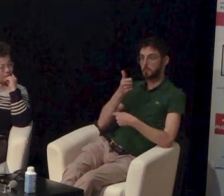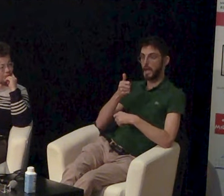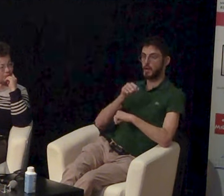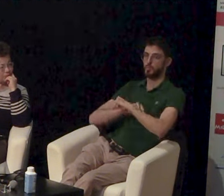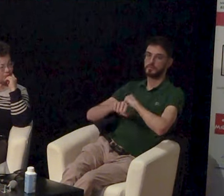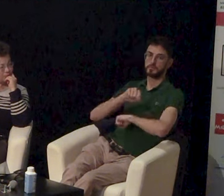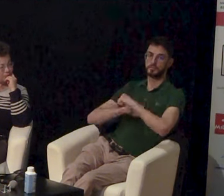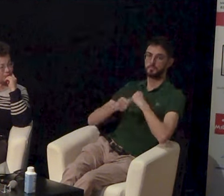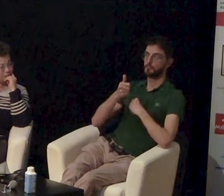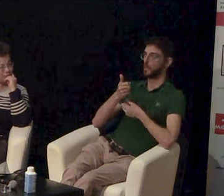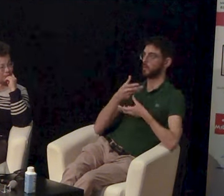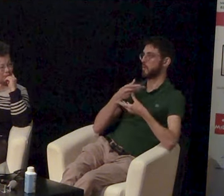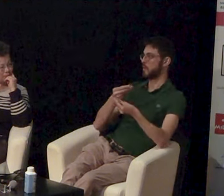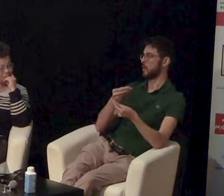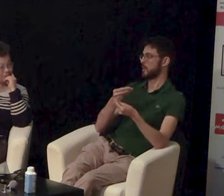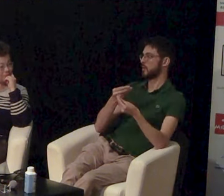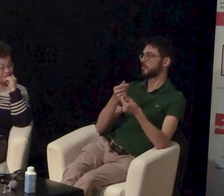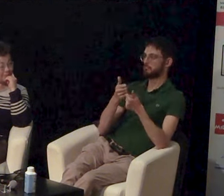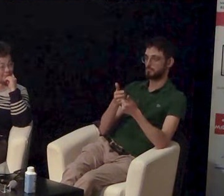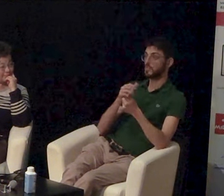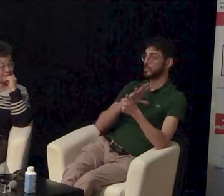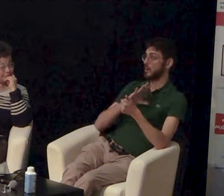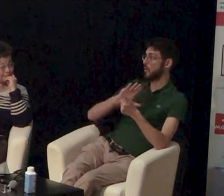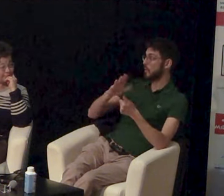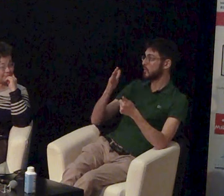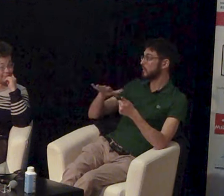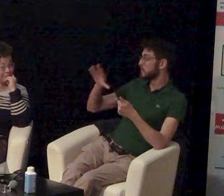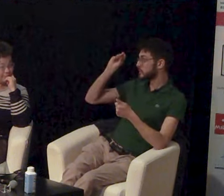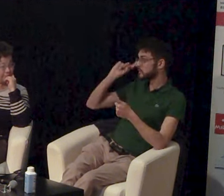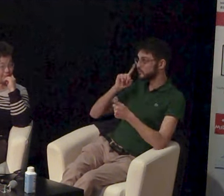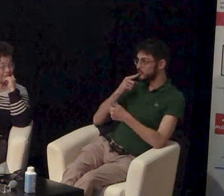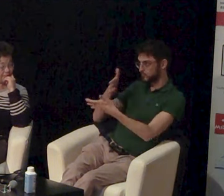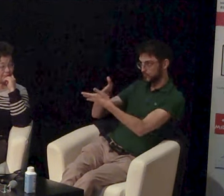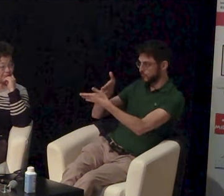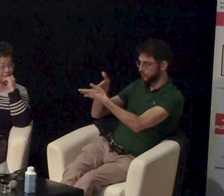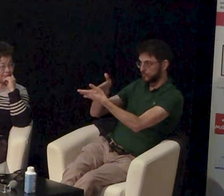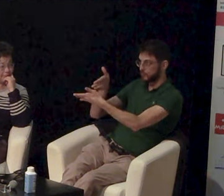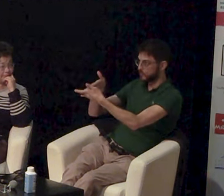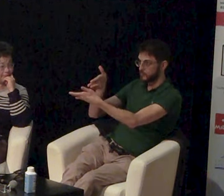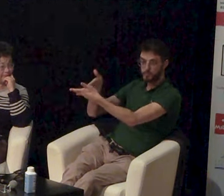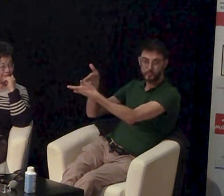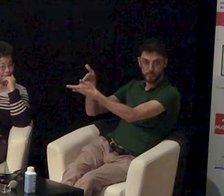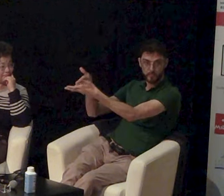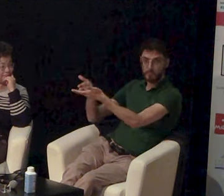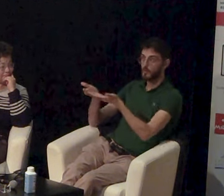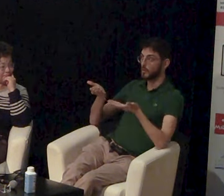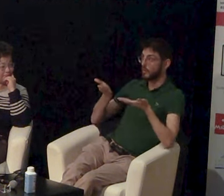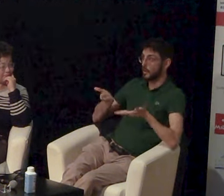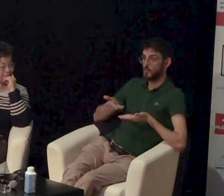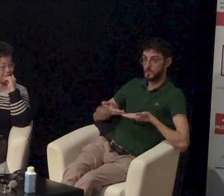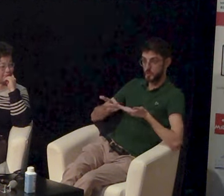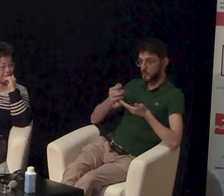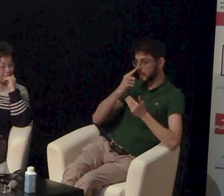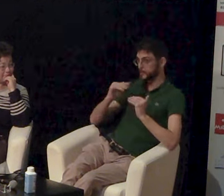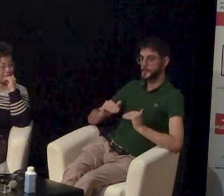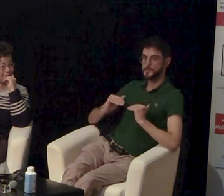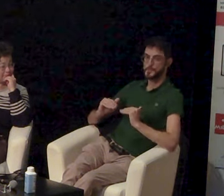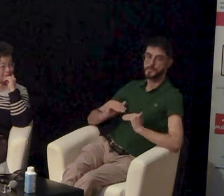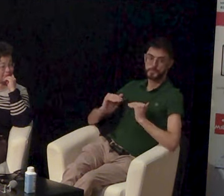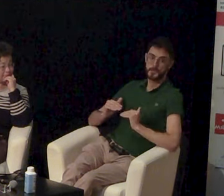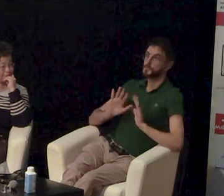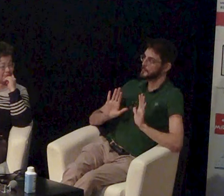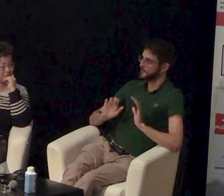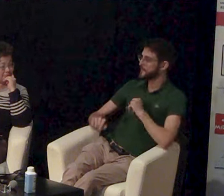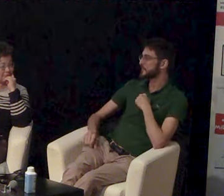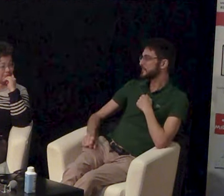chance d'avoir une structure qui m'a bien accueillie, qui était bien organisée, mais je sais que sur d'autres universités, c'est vraiment